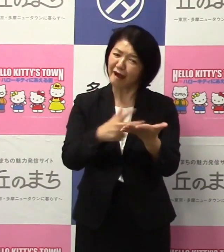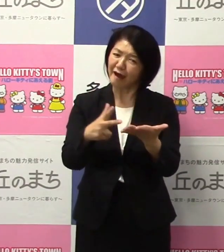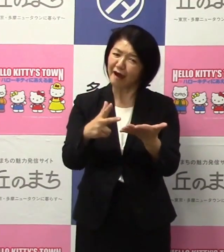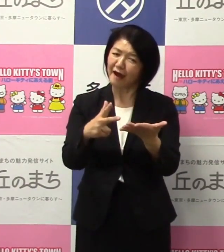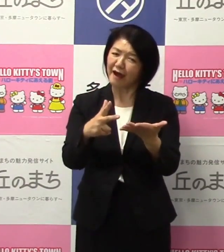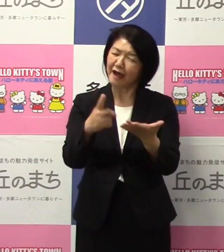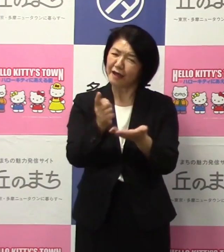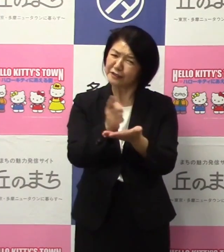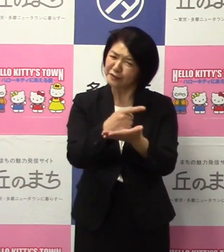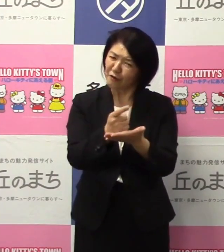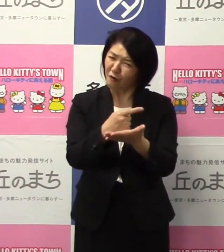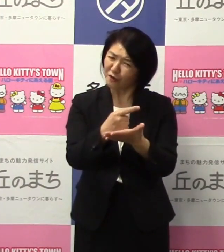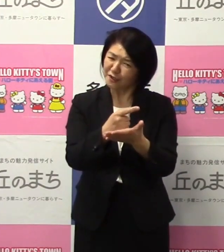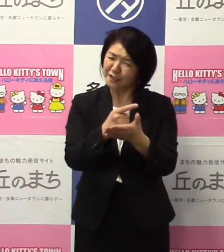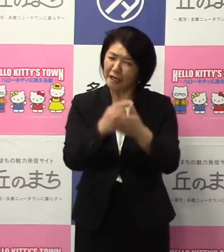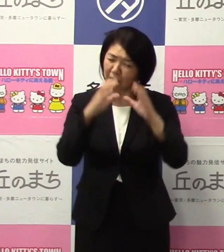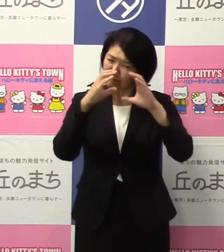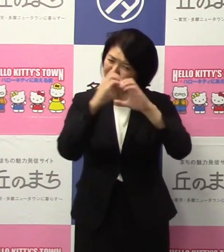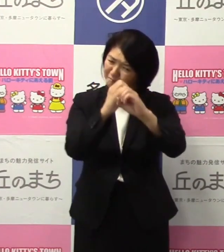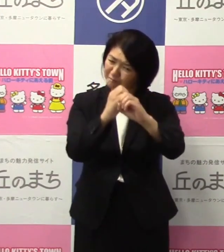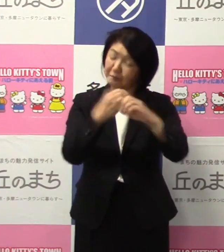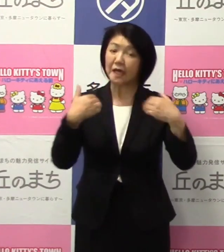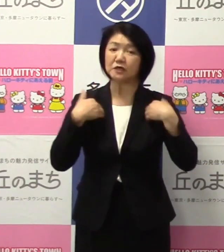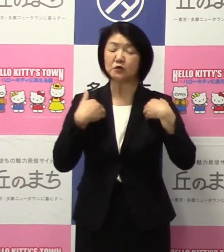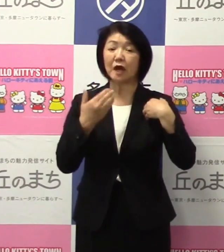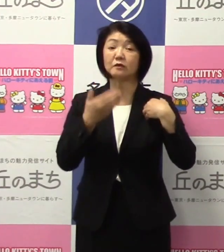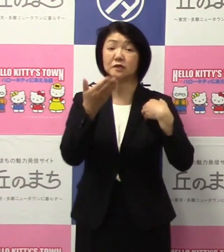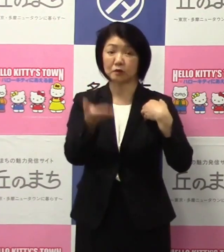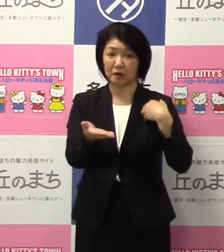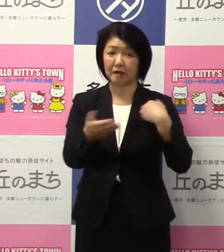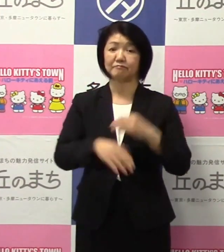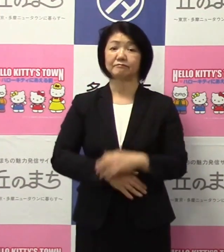目していけば良いのでしょうか。